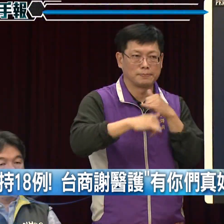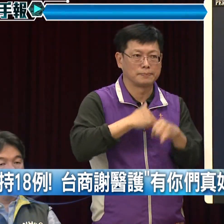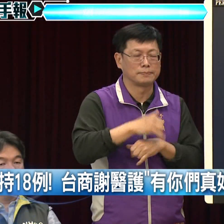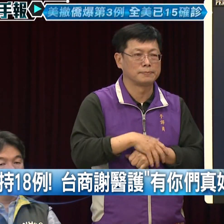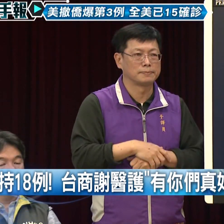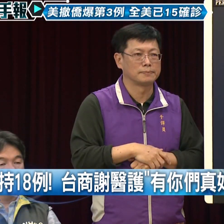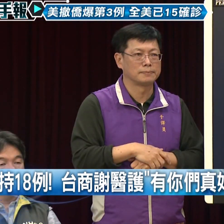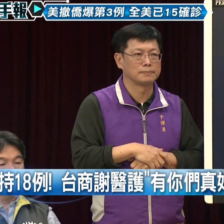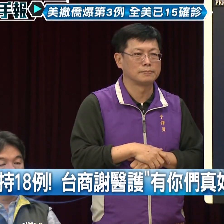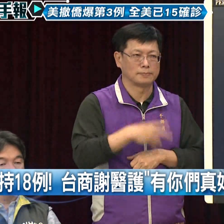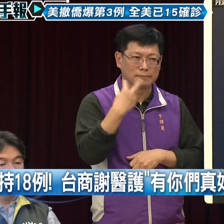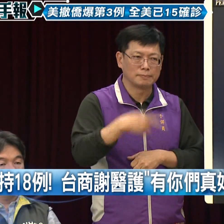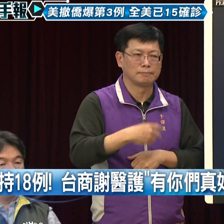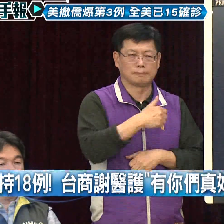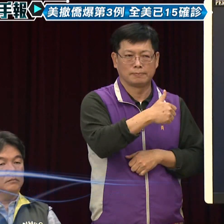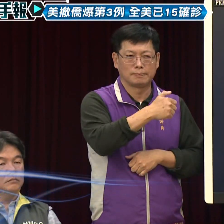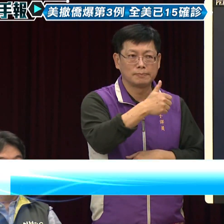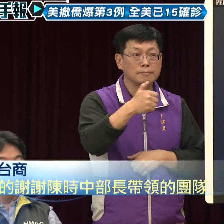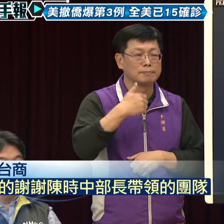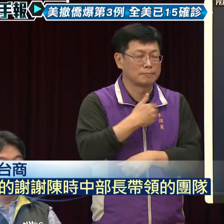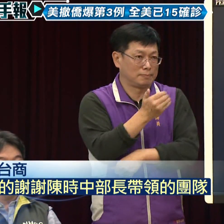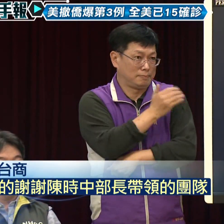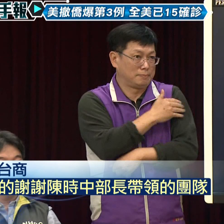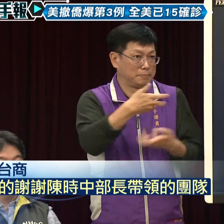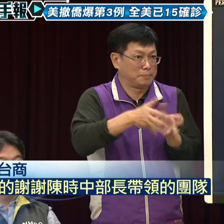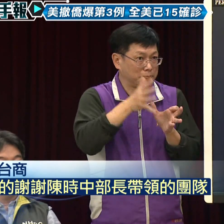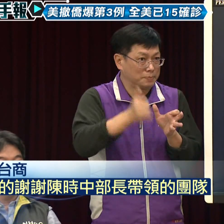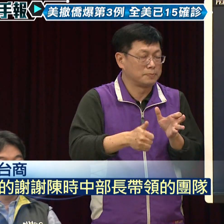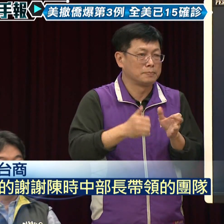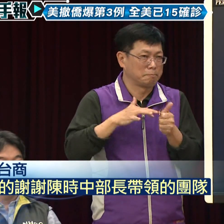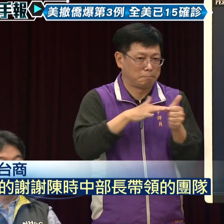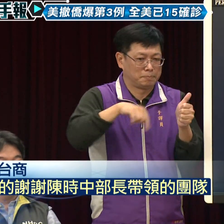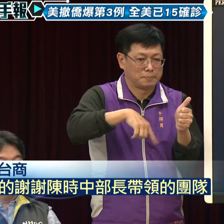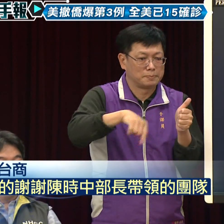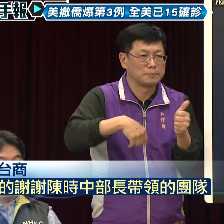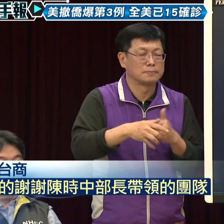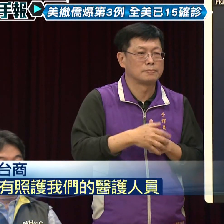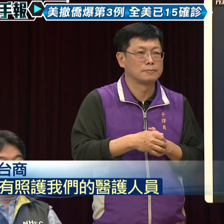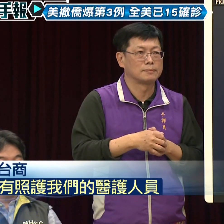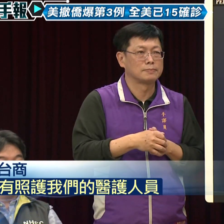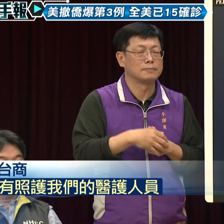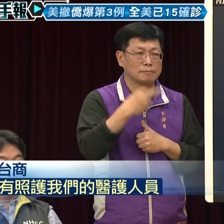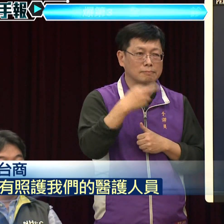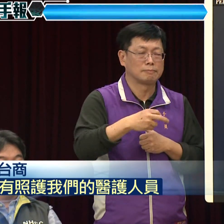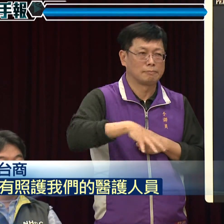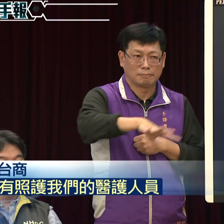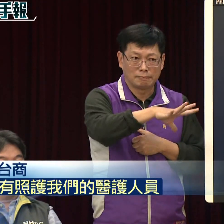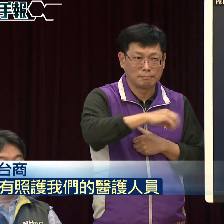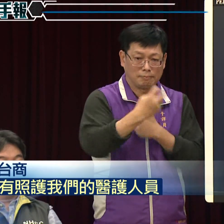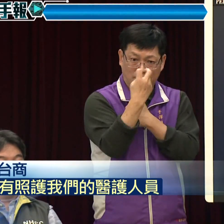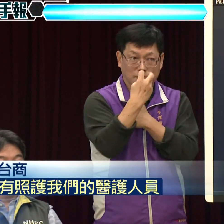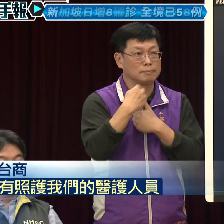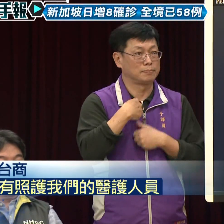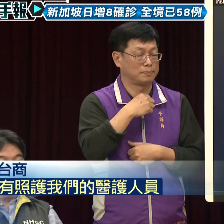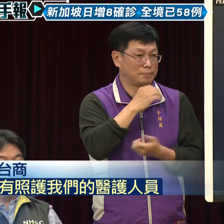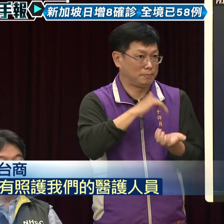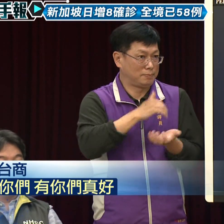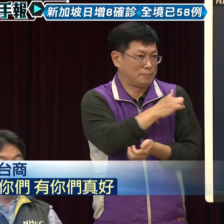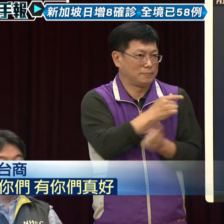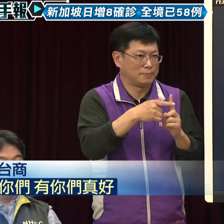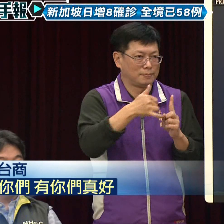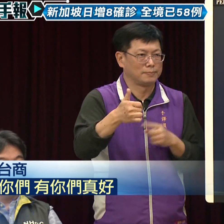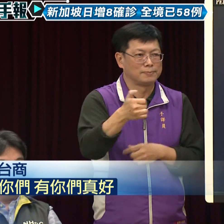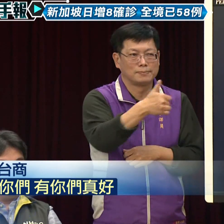力。 再次的谢谢陈时中部长带领的团队及所有的照顾我们的医护人员，谢